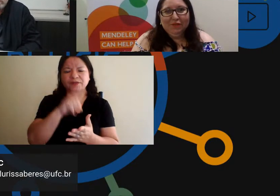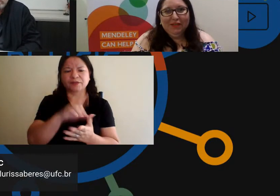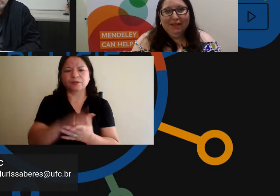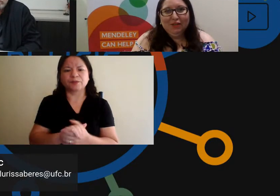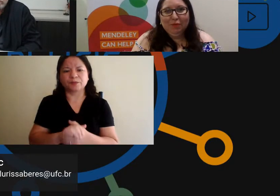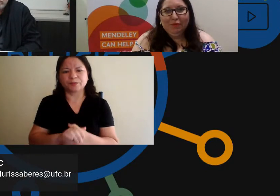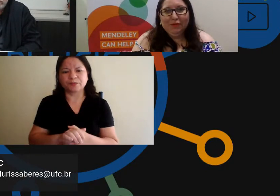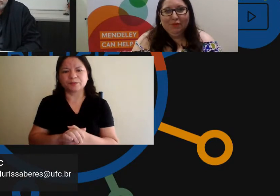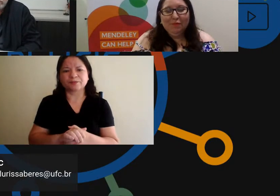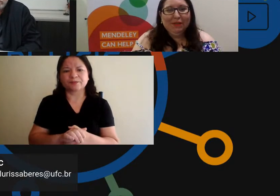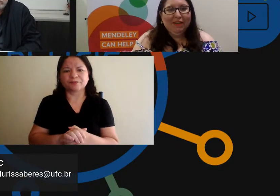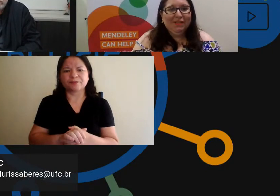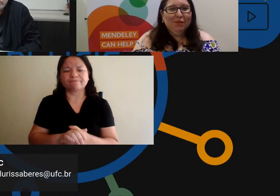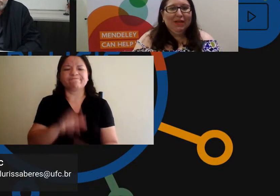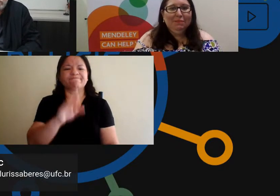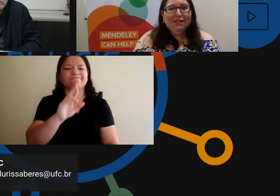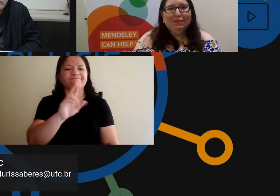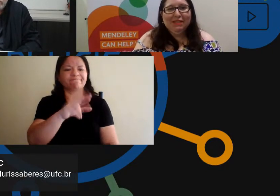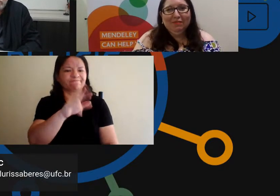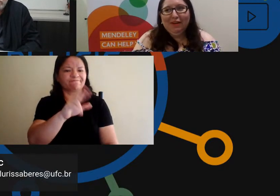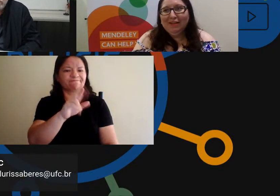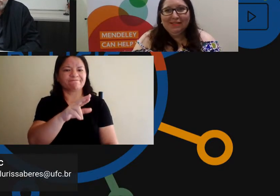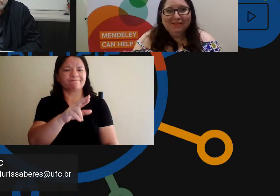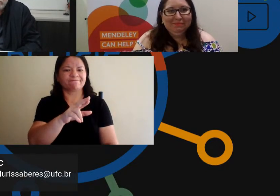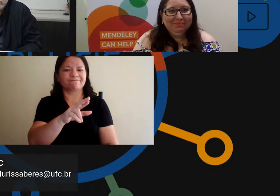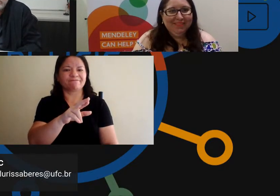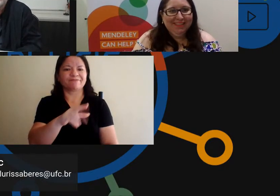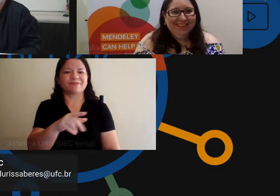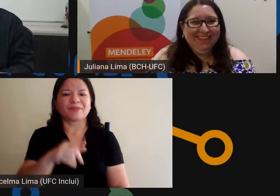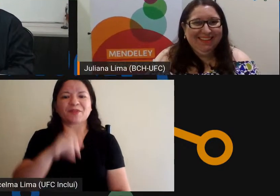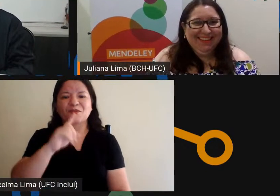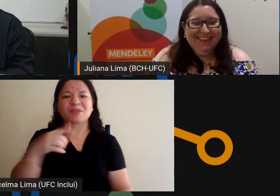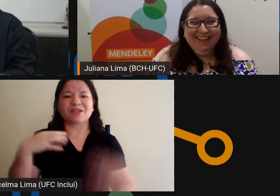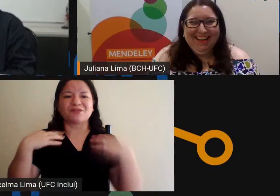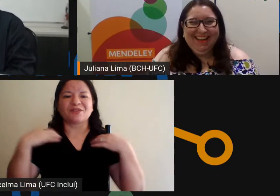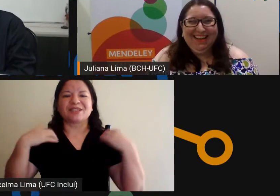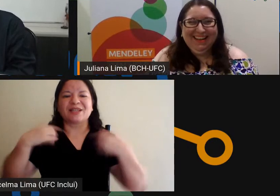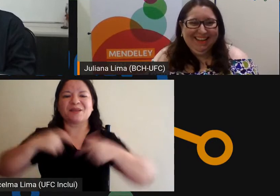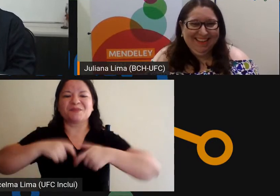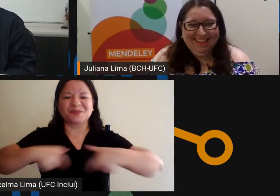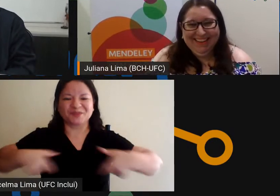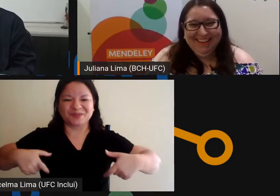Uma grande verdade, professor. Vou mandar fazer uma camisa com essa frase.